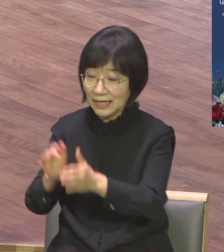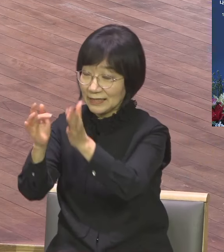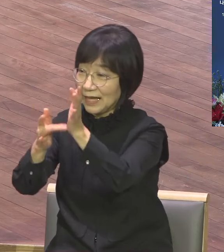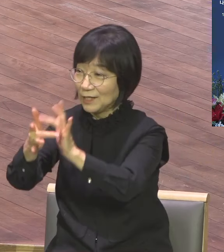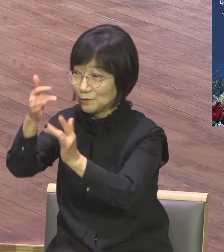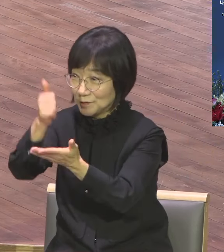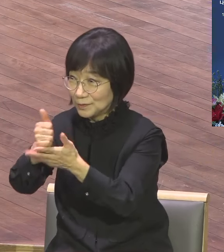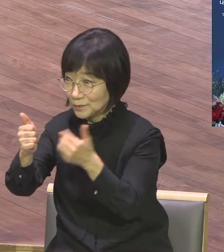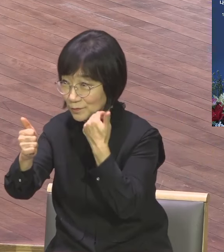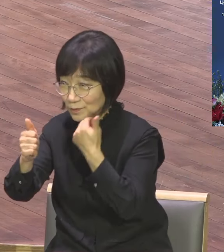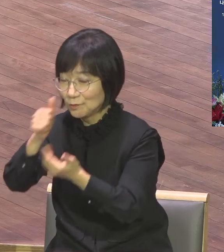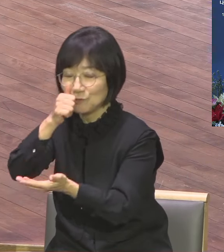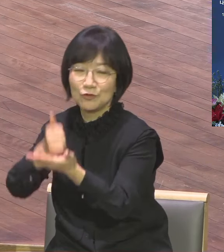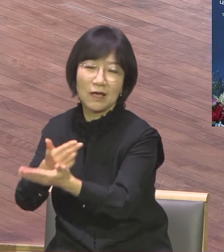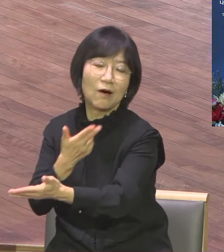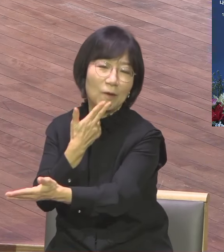분이다.